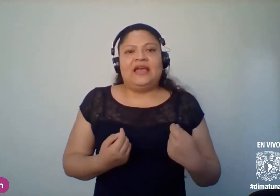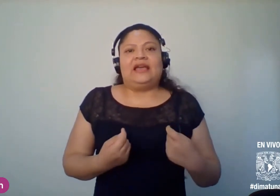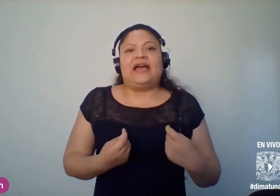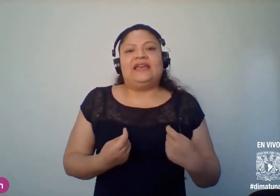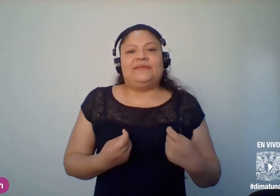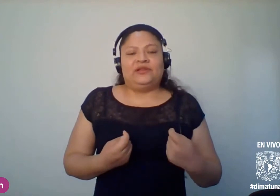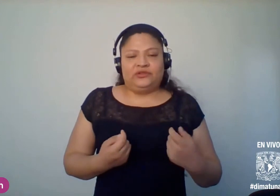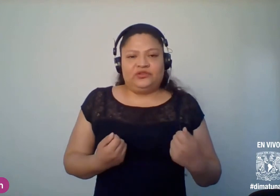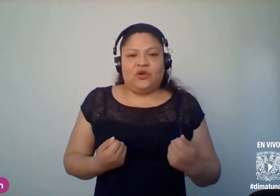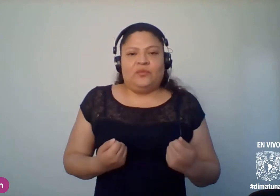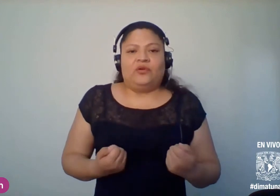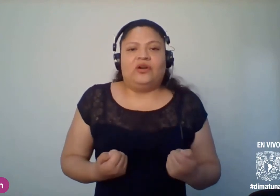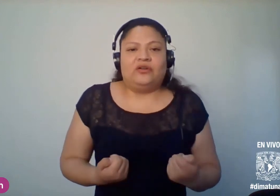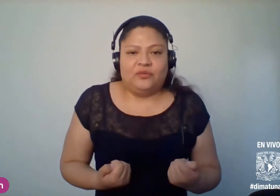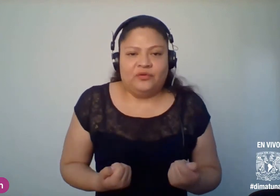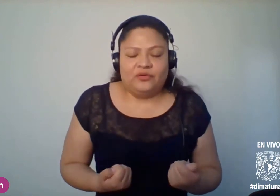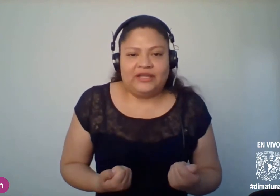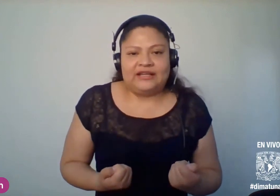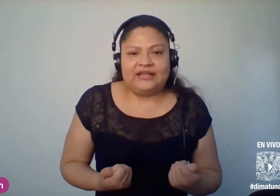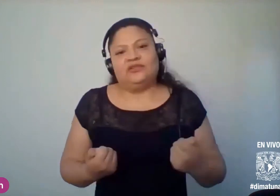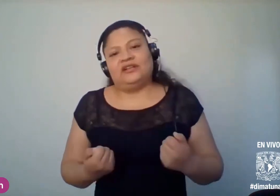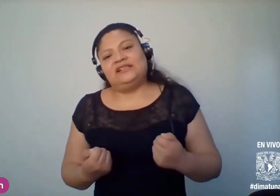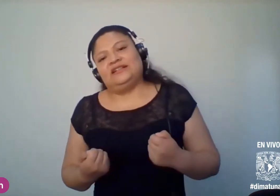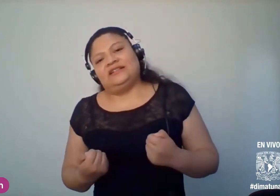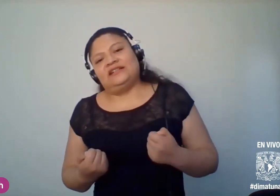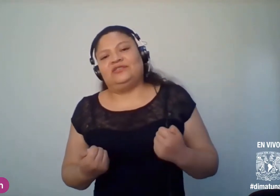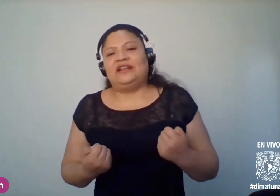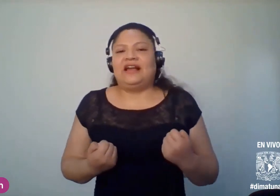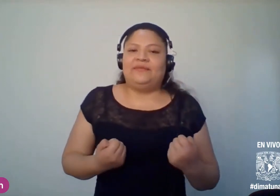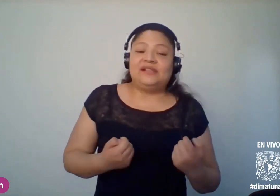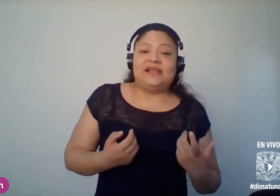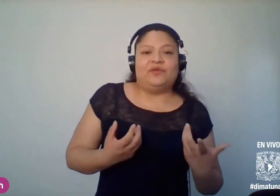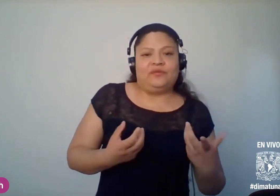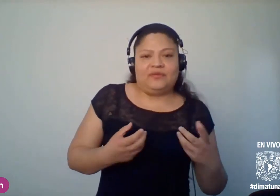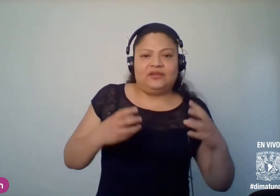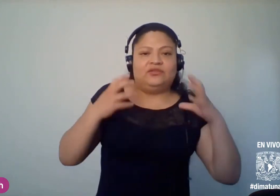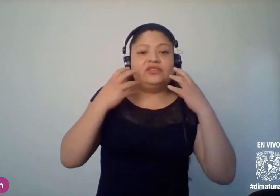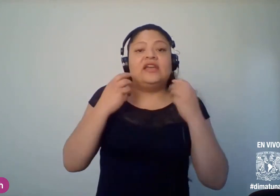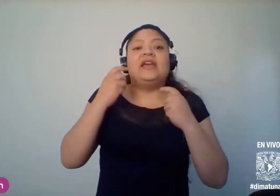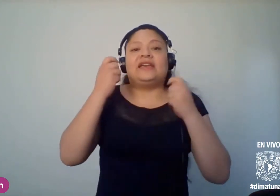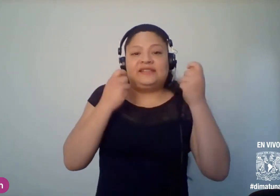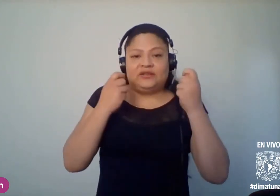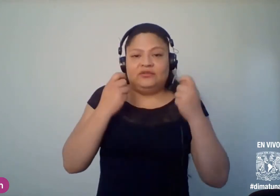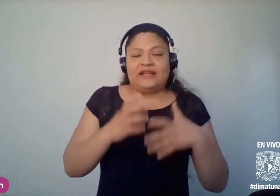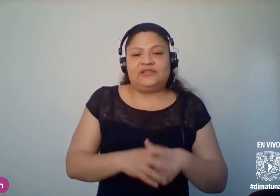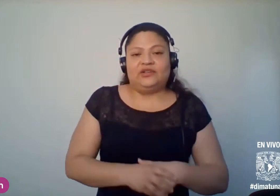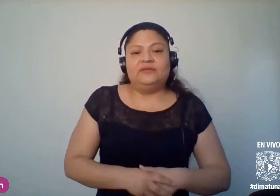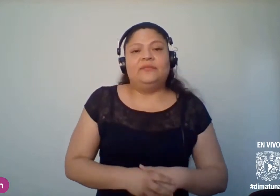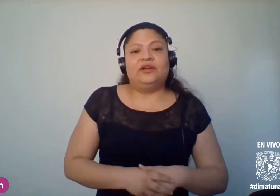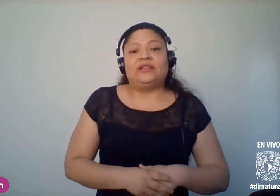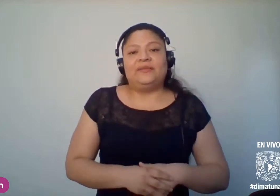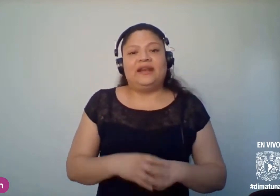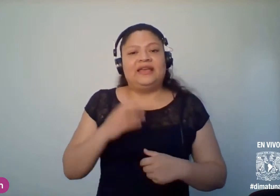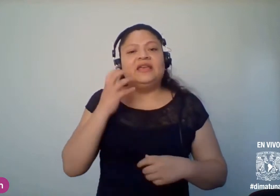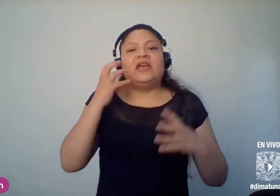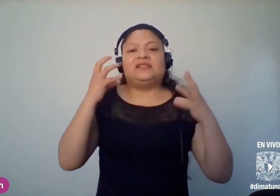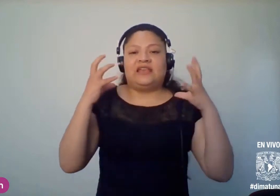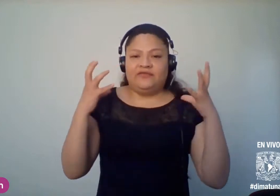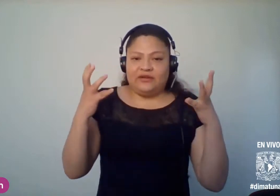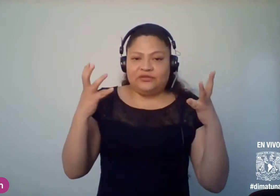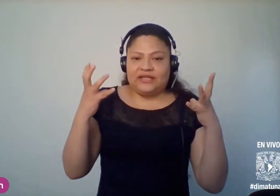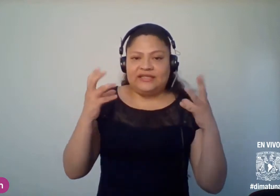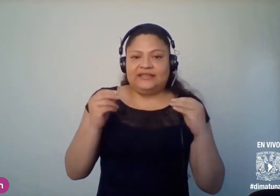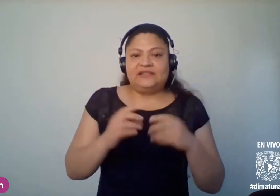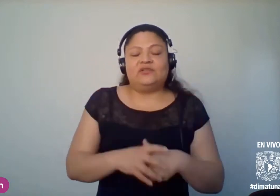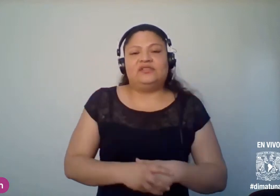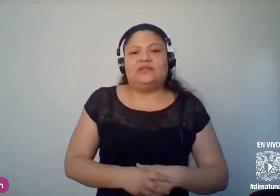también hay elementos como inclinaciones, inclinación de la cabeza, movimientos, gesticulación, pero también hay, se